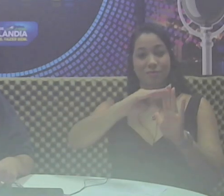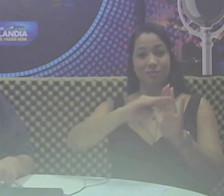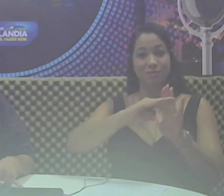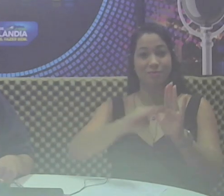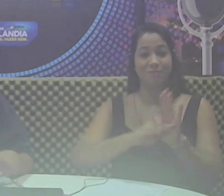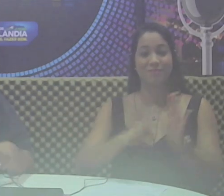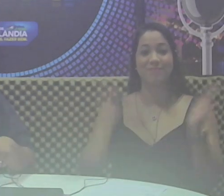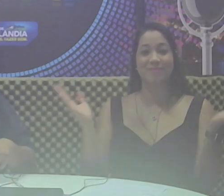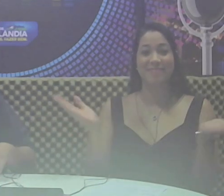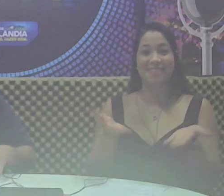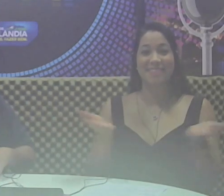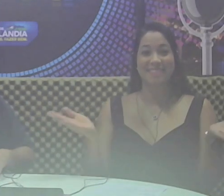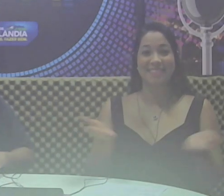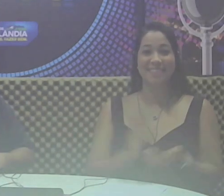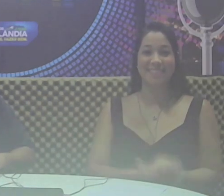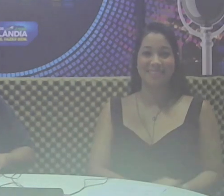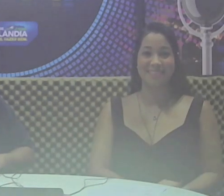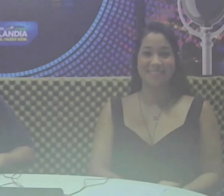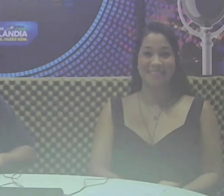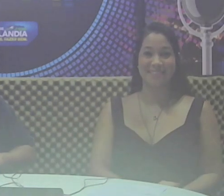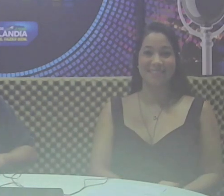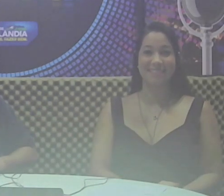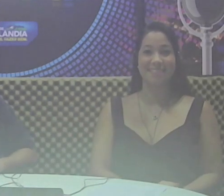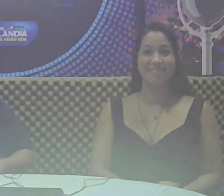começamos com os destaques da edição de hoje.